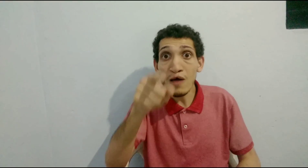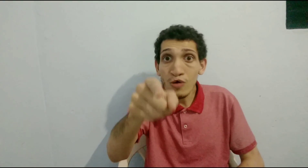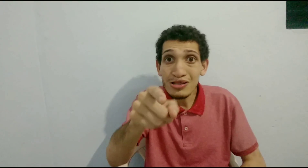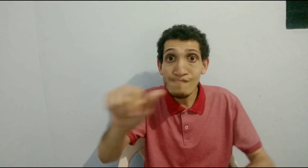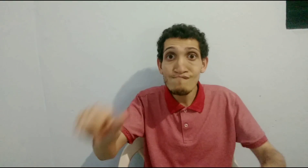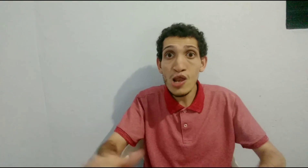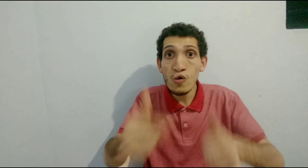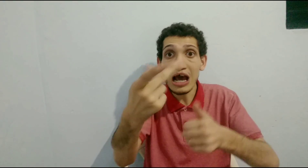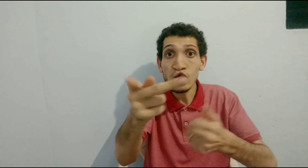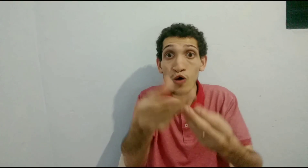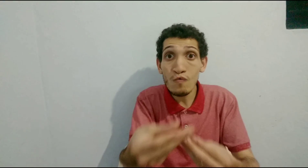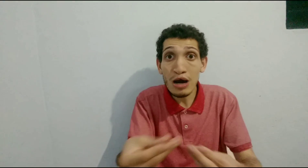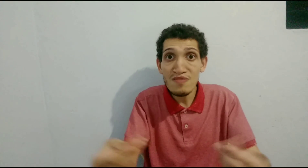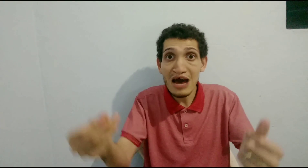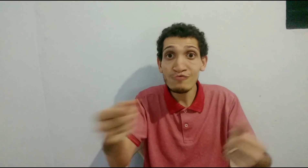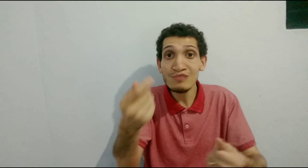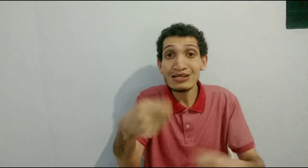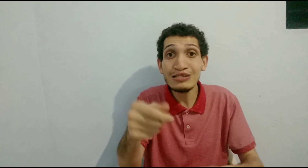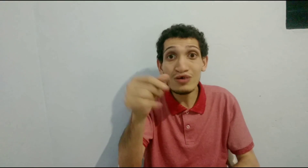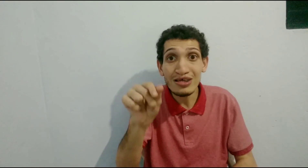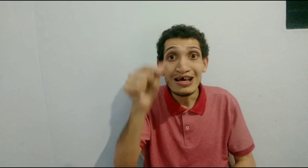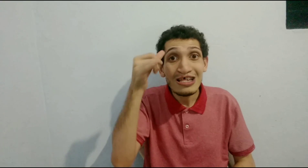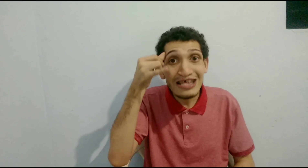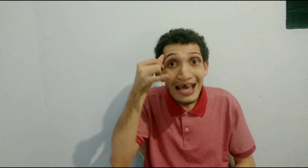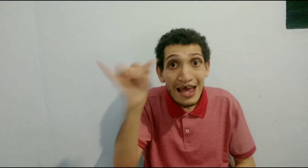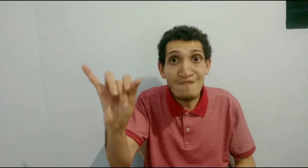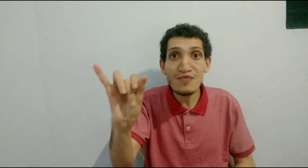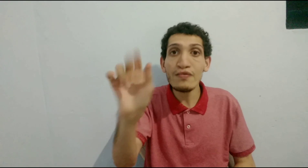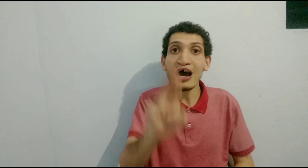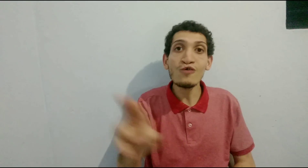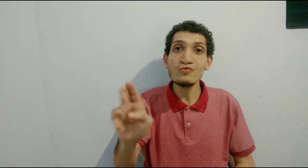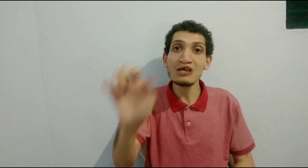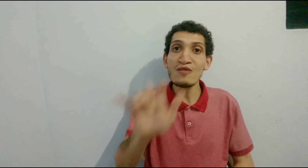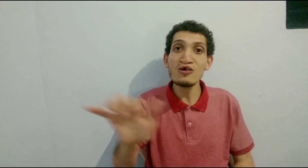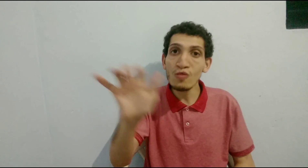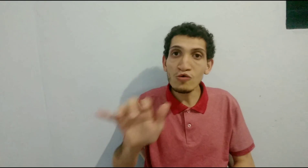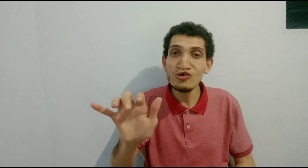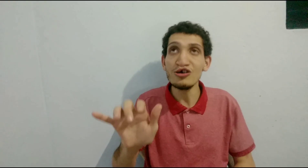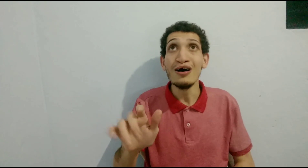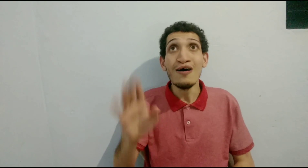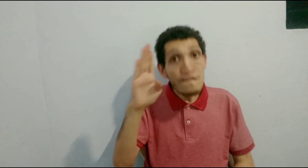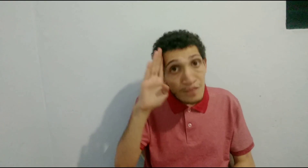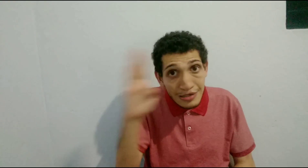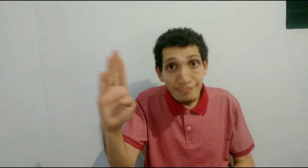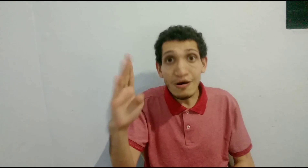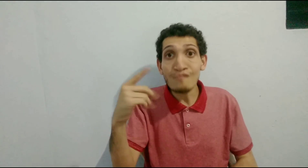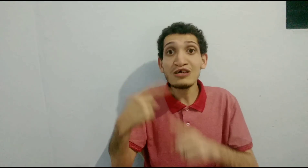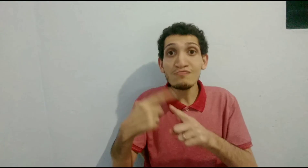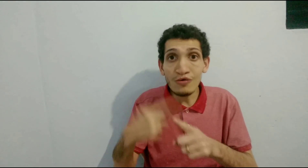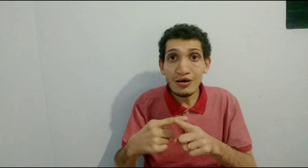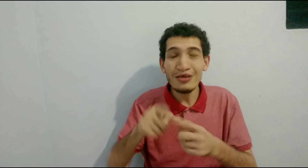para você melhorar a sua qualidade, você precisa o quê? Que evitar usar datilologia. Principalmente porque